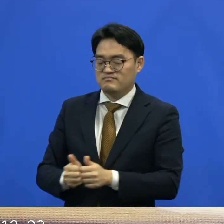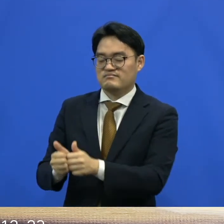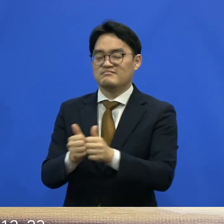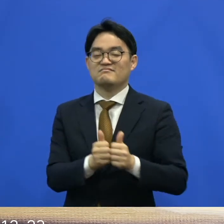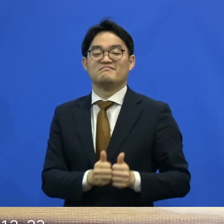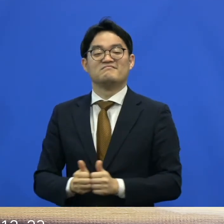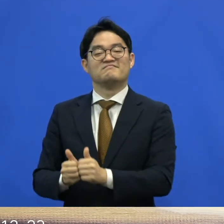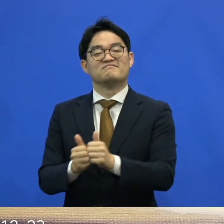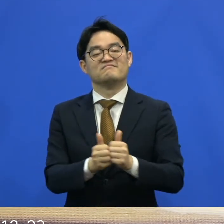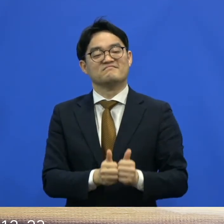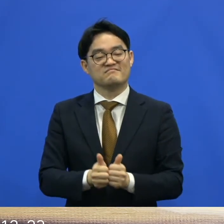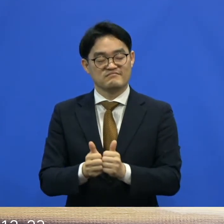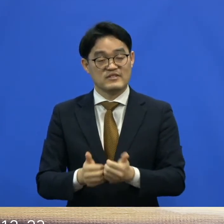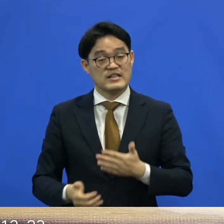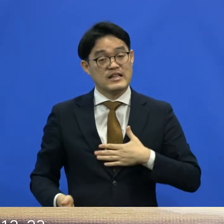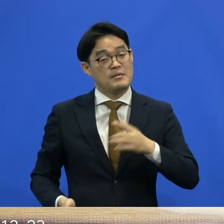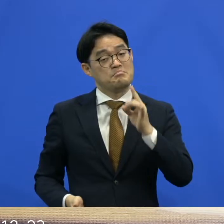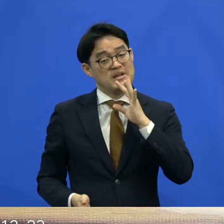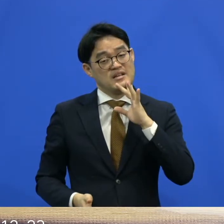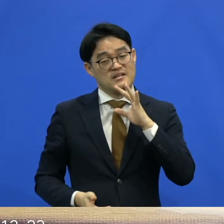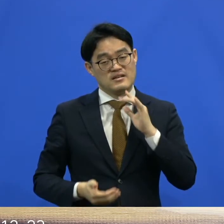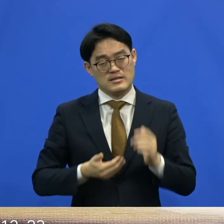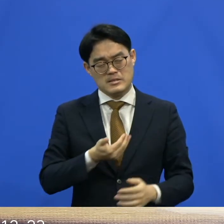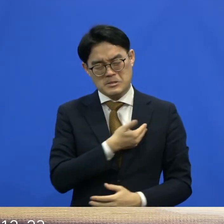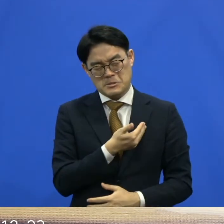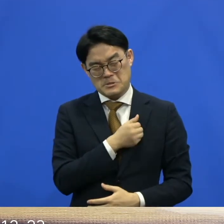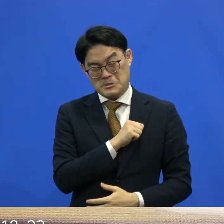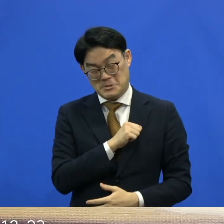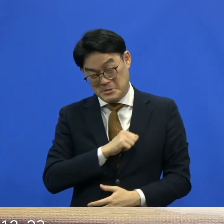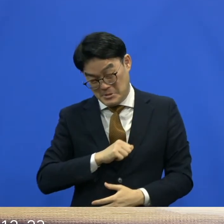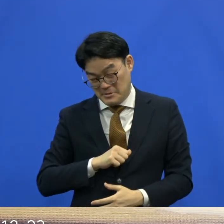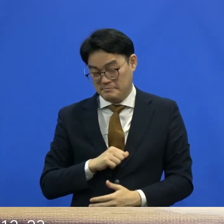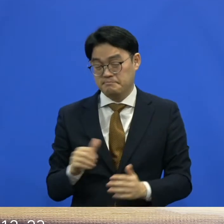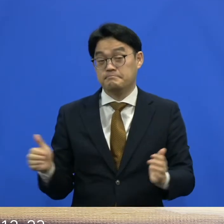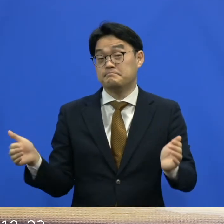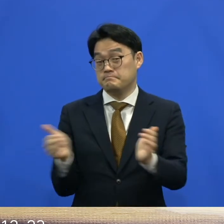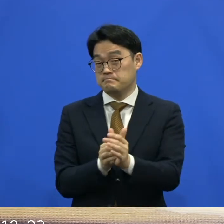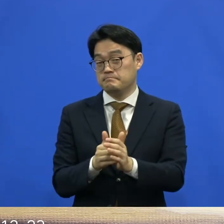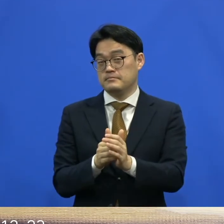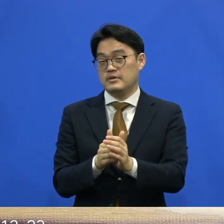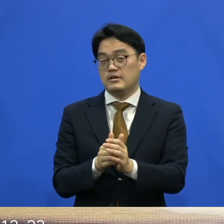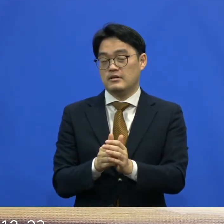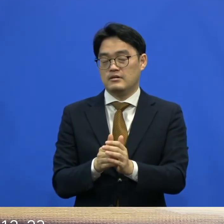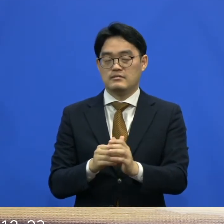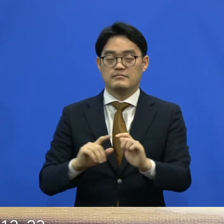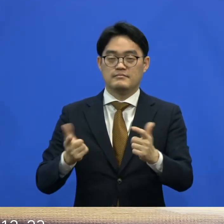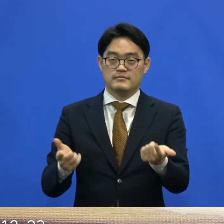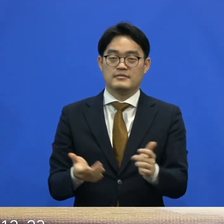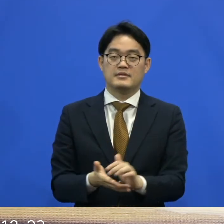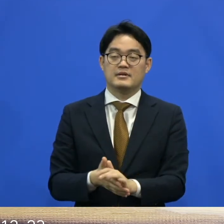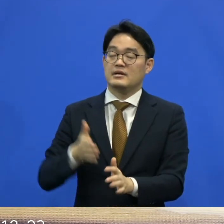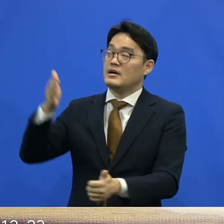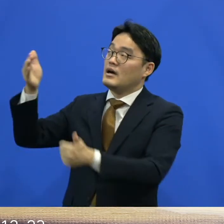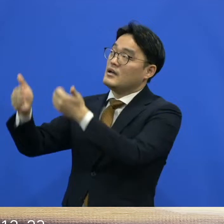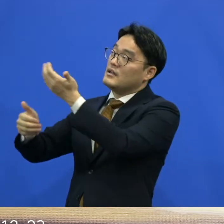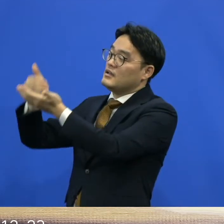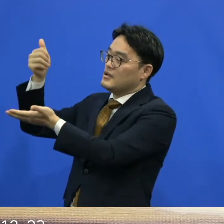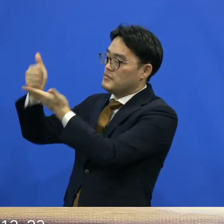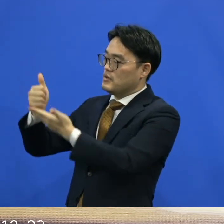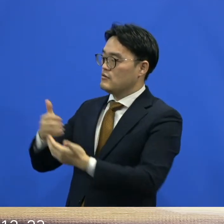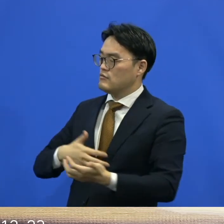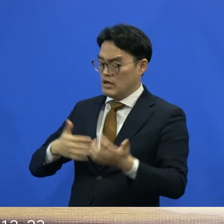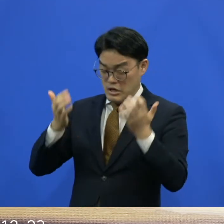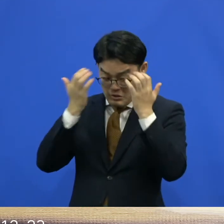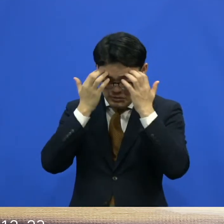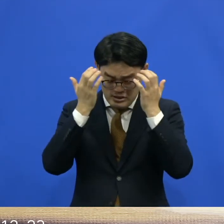나만의 인내로만 끝난다면 상처투성이로 끝날 것입니다. 하나님 우리의 고난을 줄여주시지는